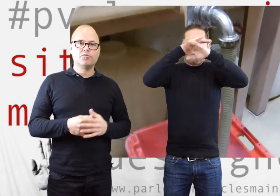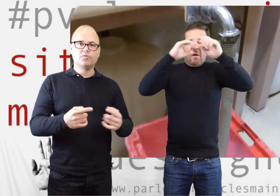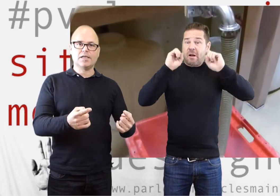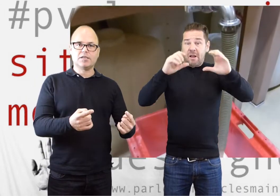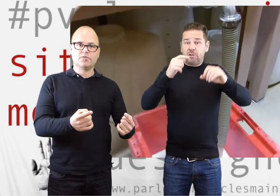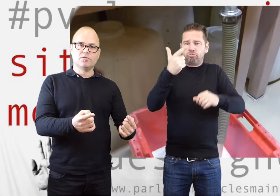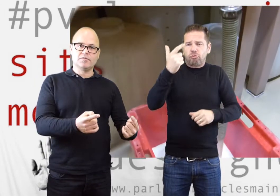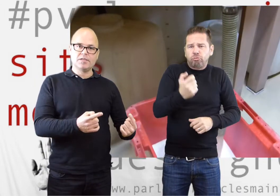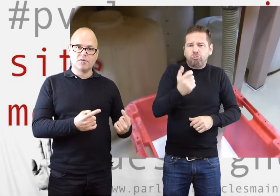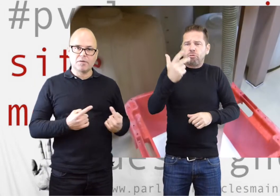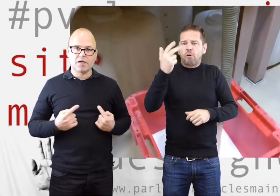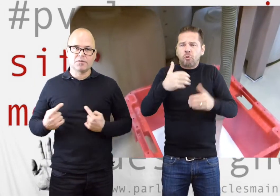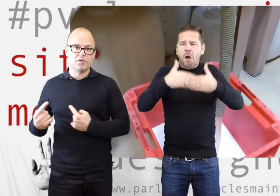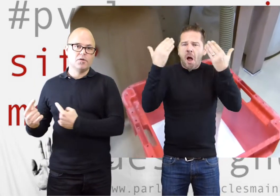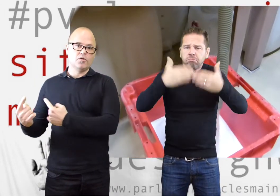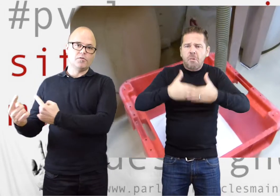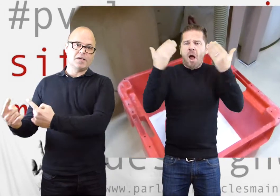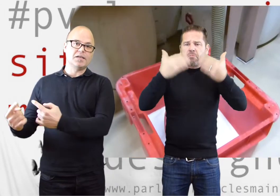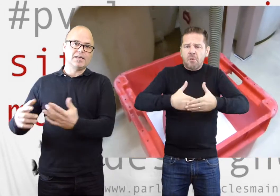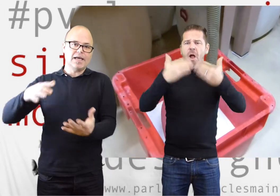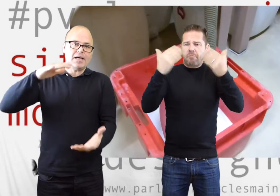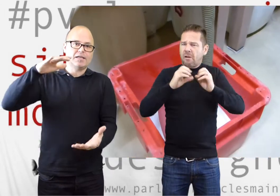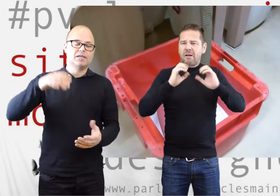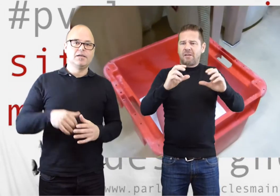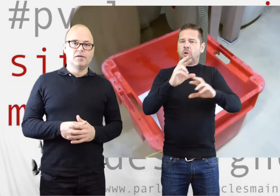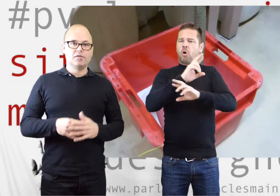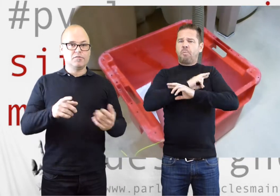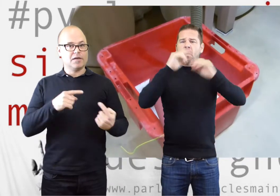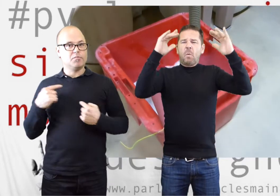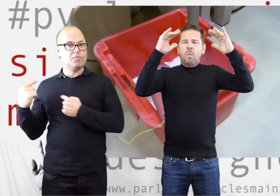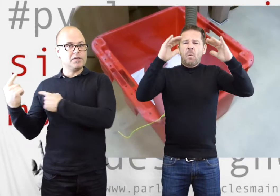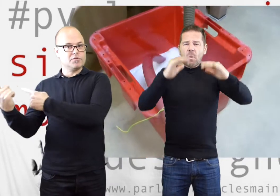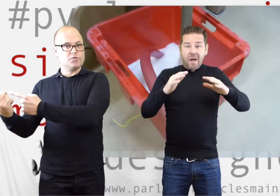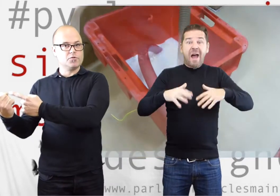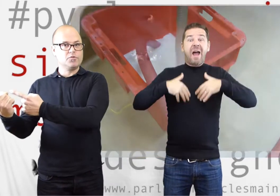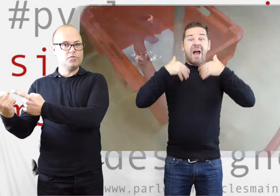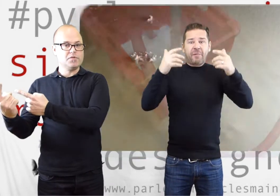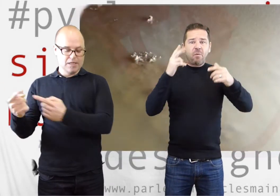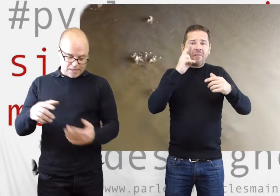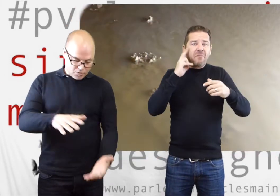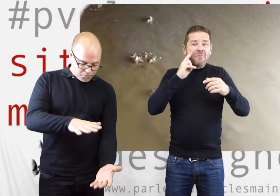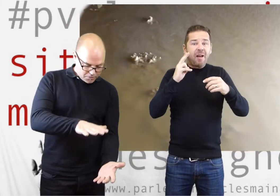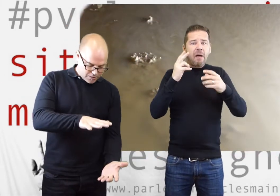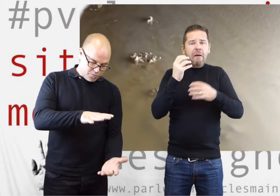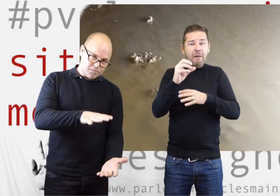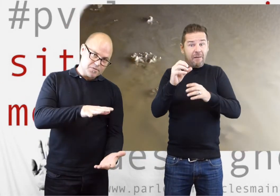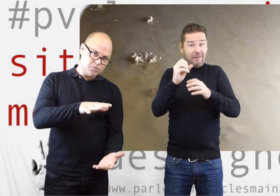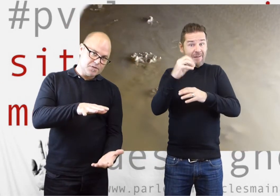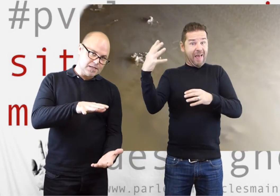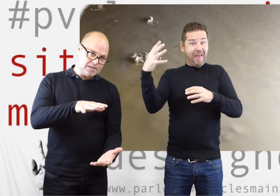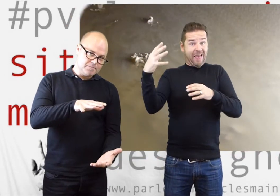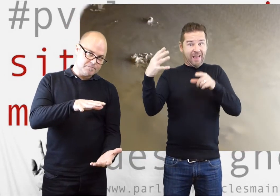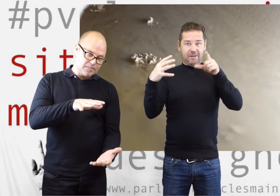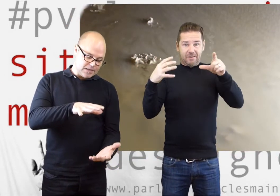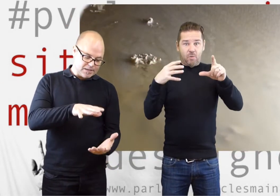on va faire un soutirage. Donc ça veut dire qu'on va prendre le vin clair, on va le pomper dans une autre cuve et au fond de la cuve, on va